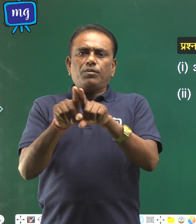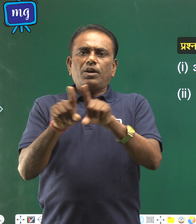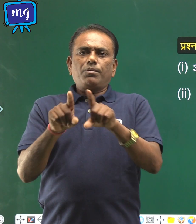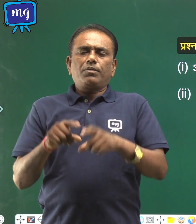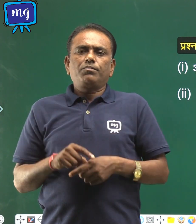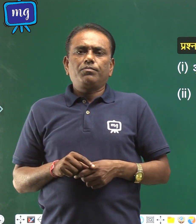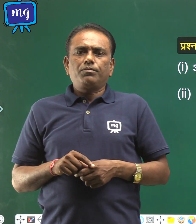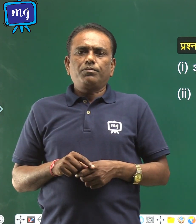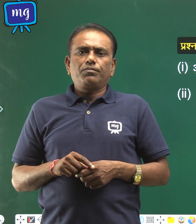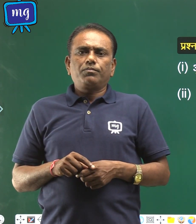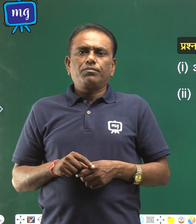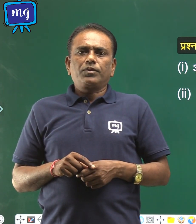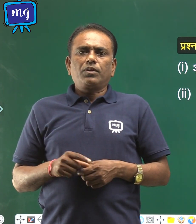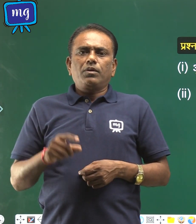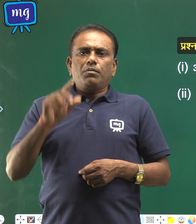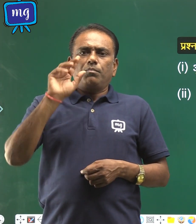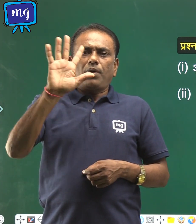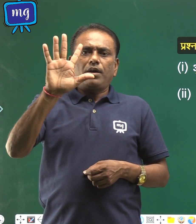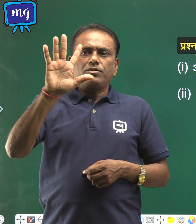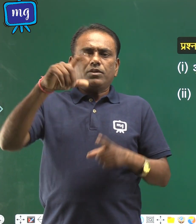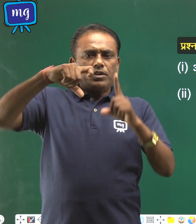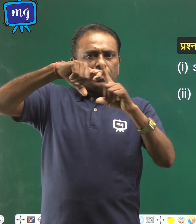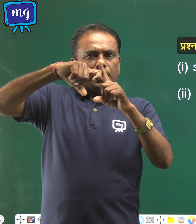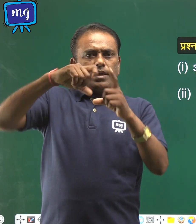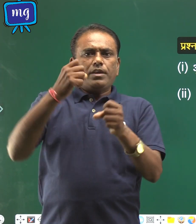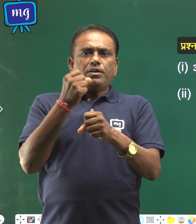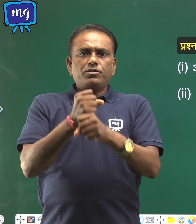बराबर 5 किलोग्राम